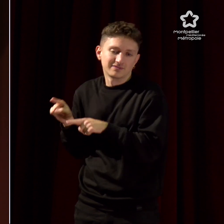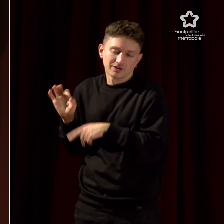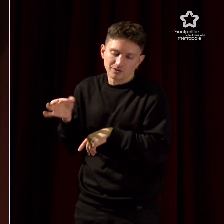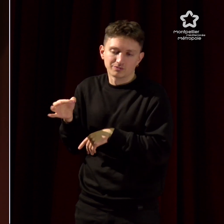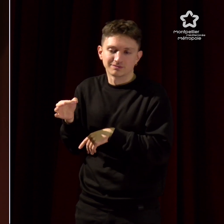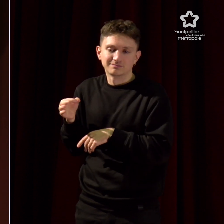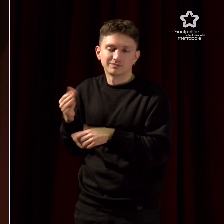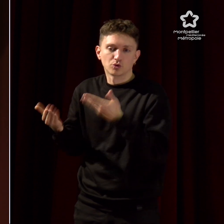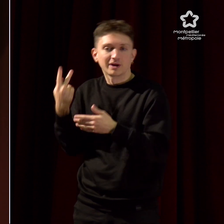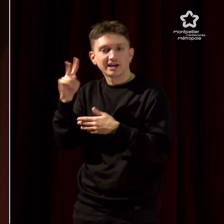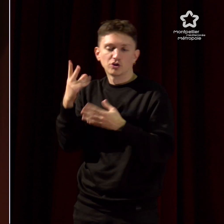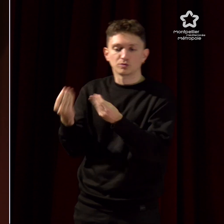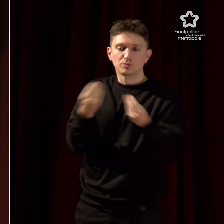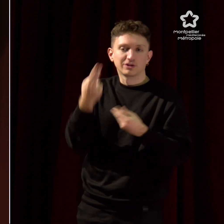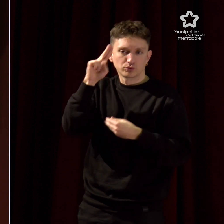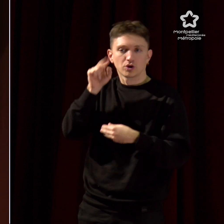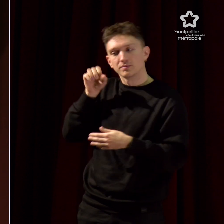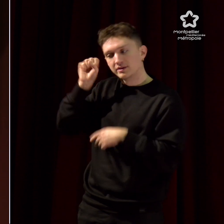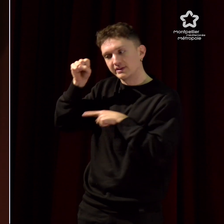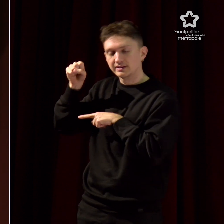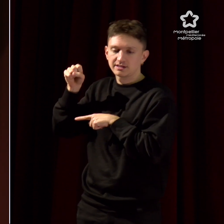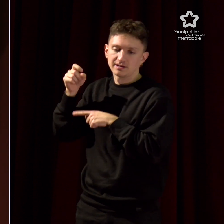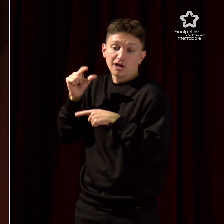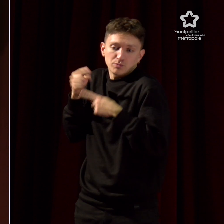pas les autres populations européennes. Voilà.